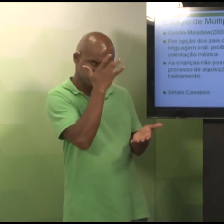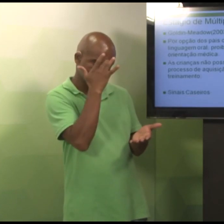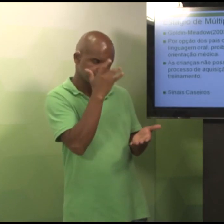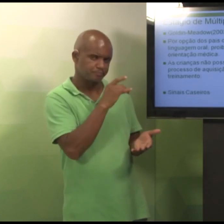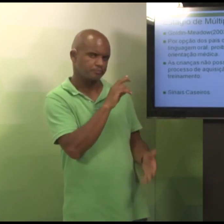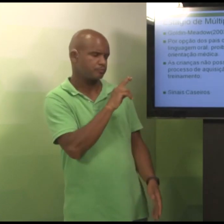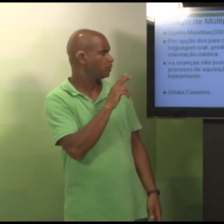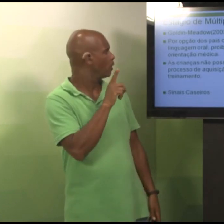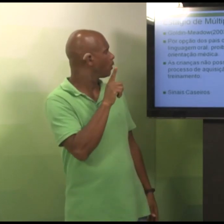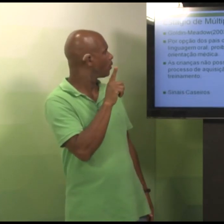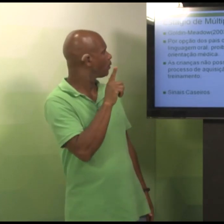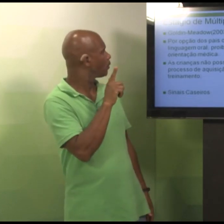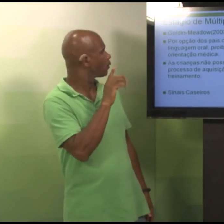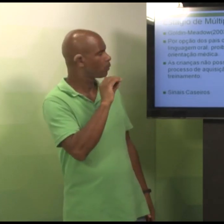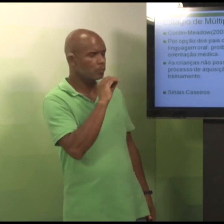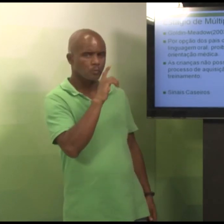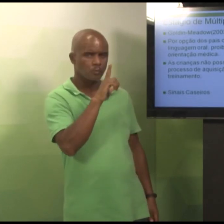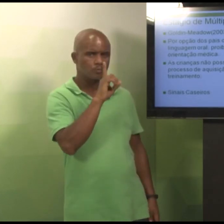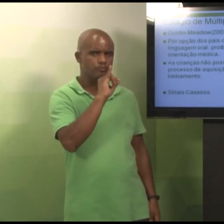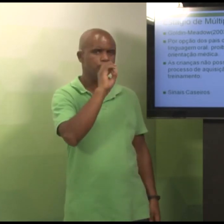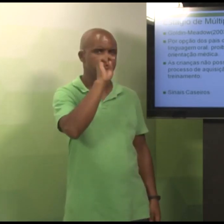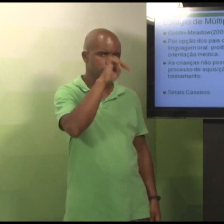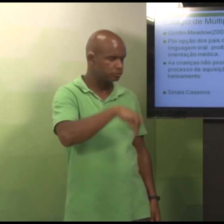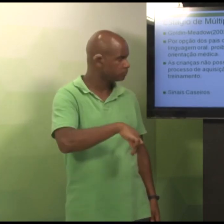Aqui nós temos o autor Goldin